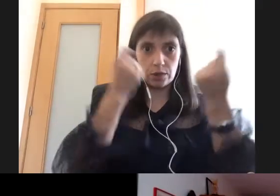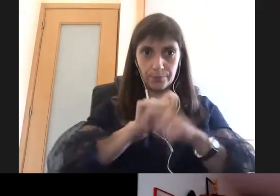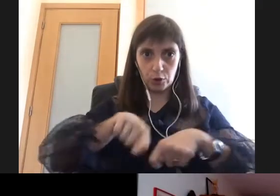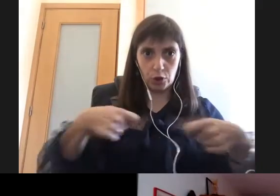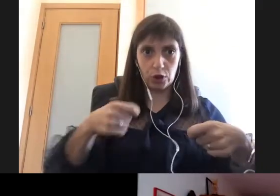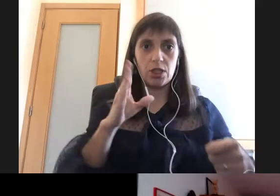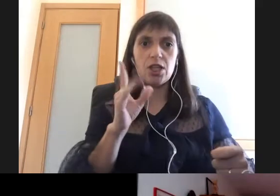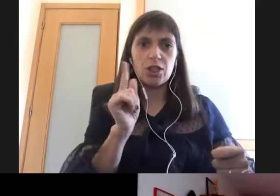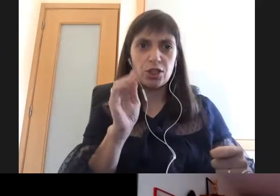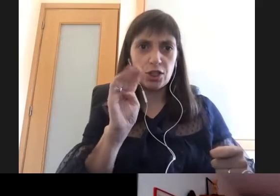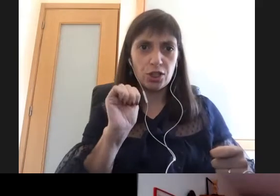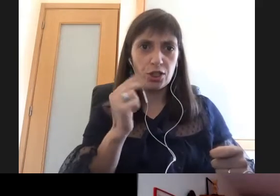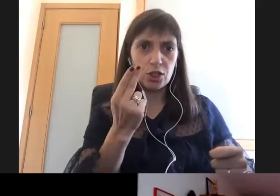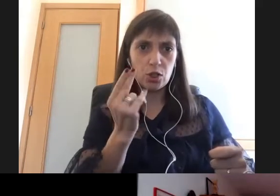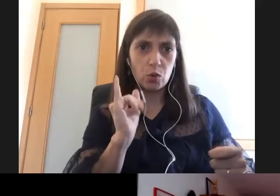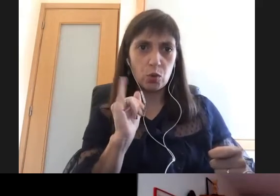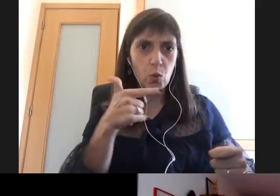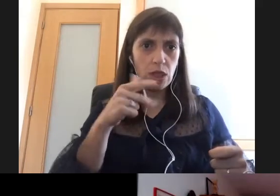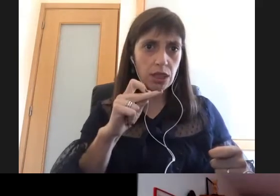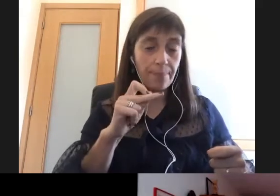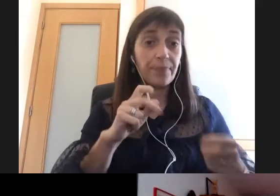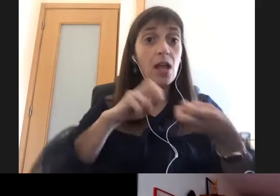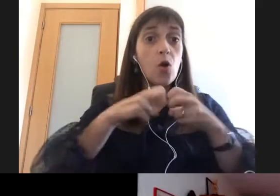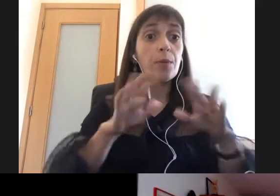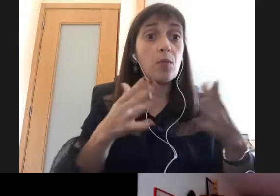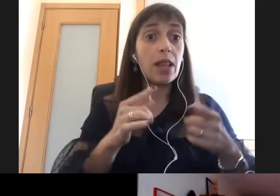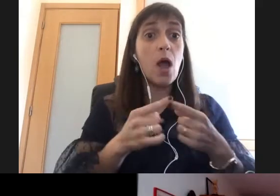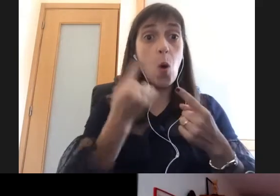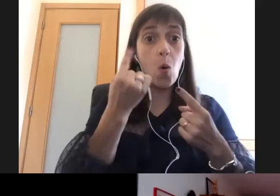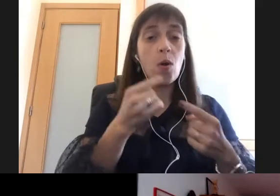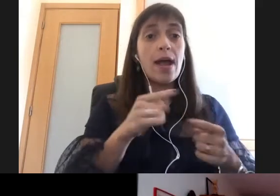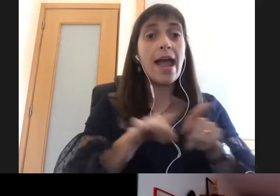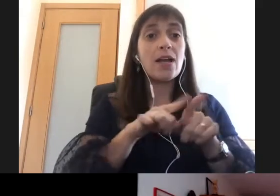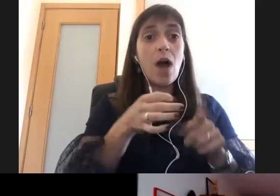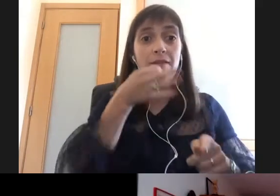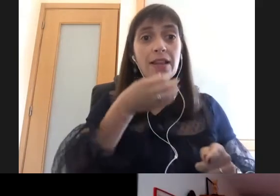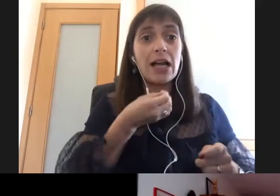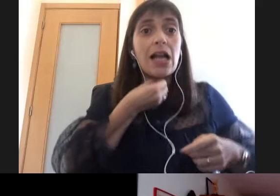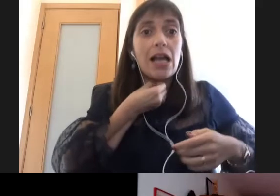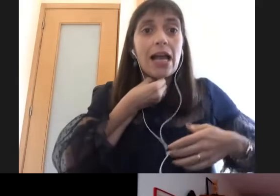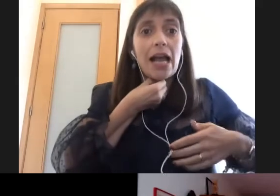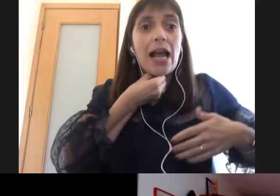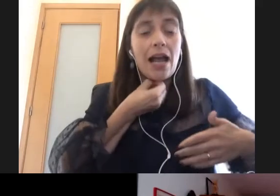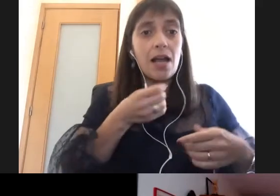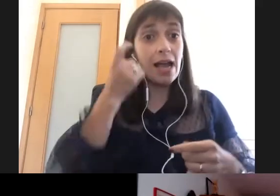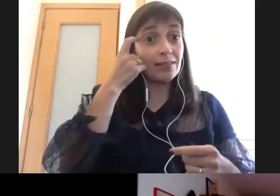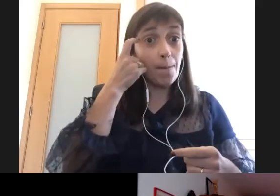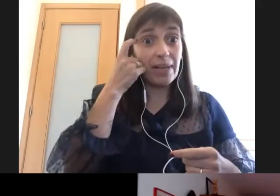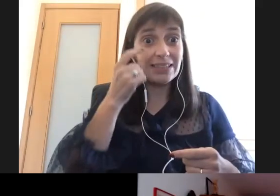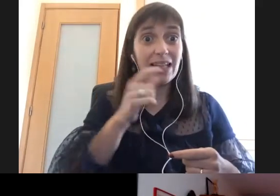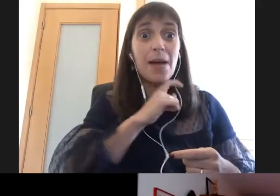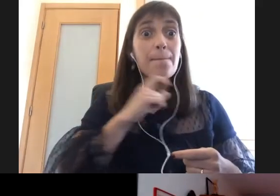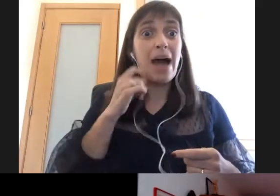o problema dele era o seguinte, ele era gago. Então, um padre gago não faz bons